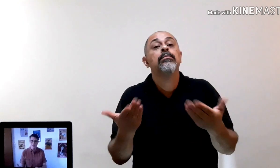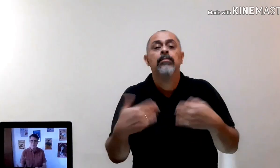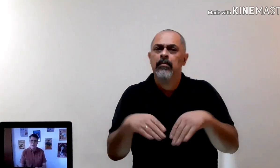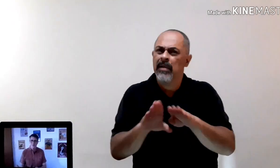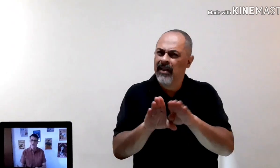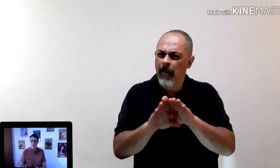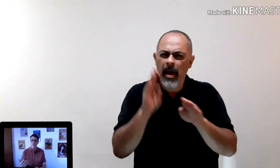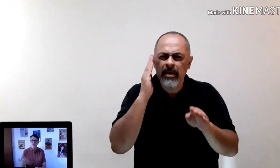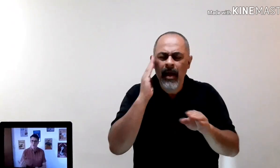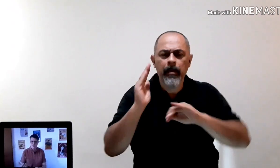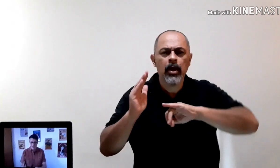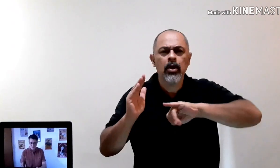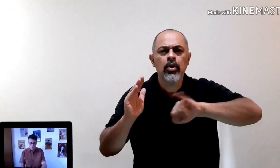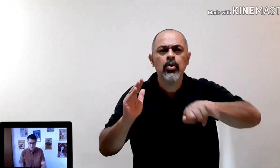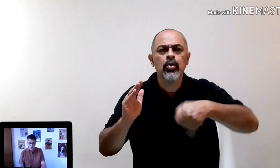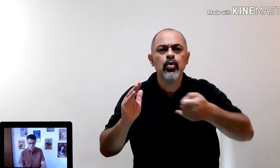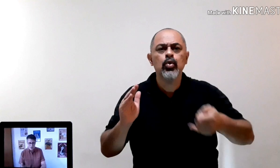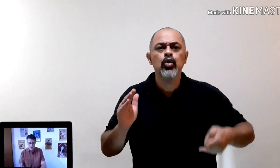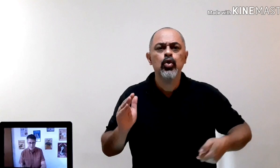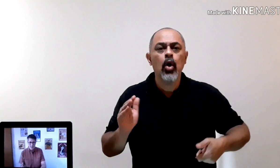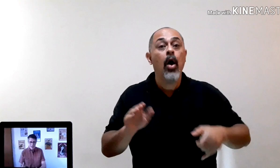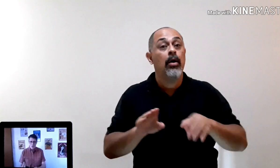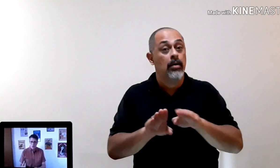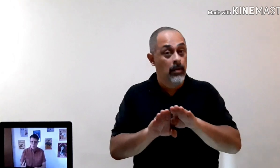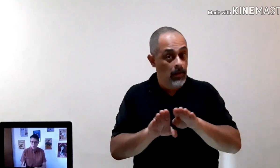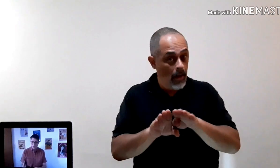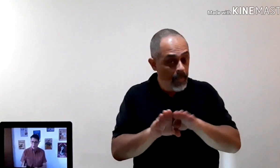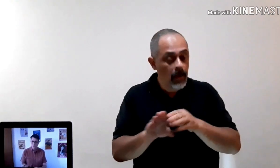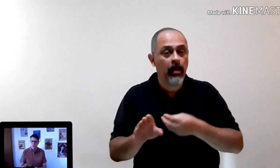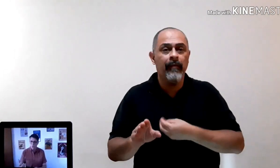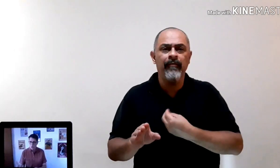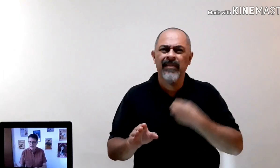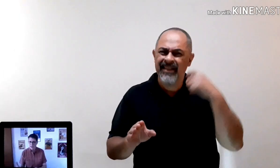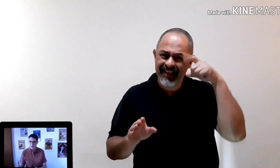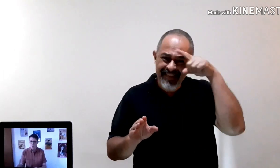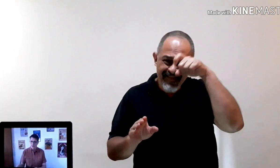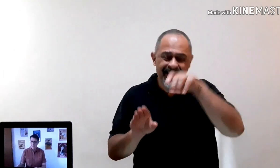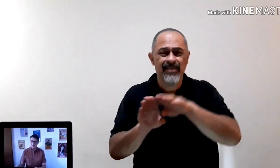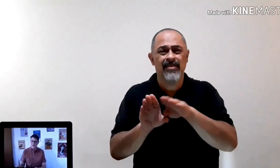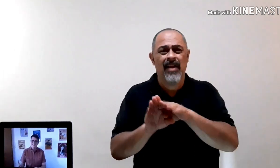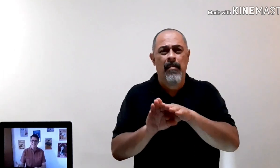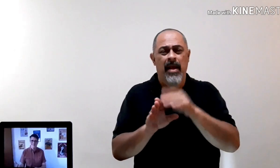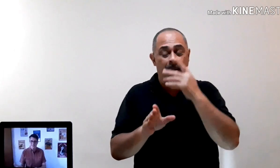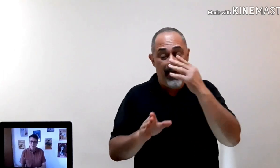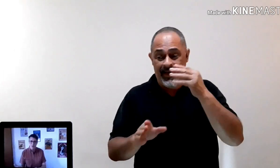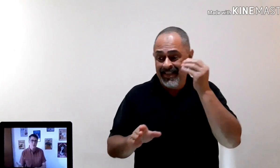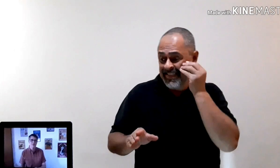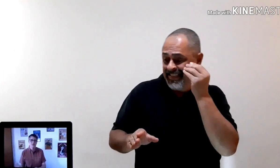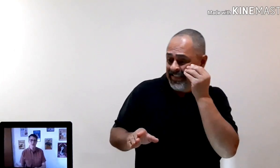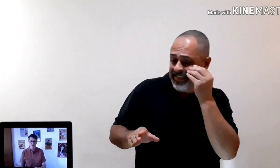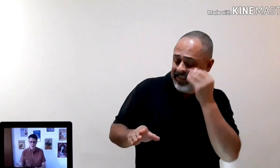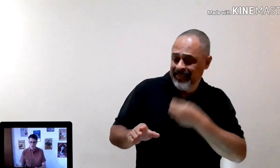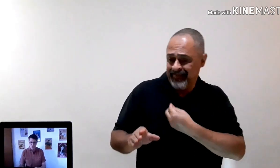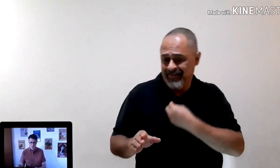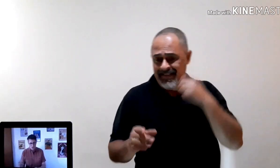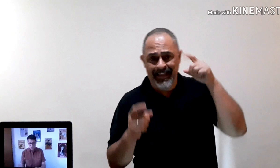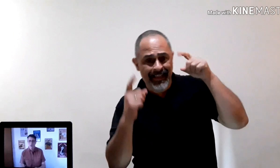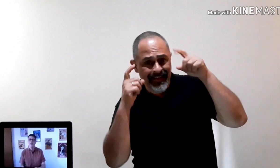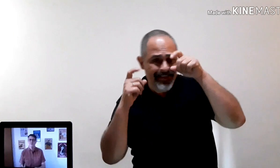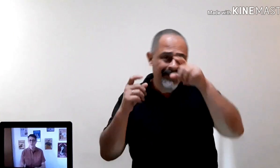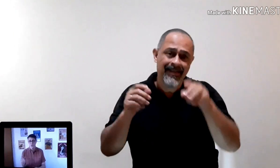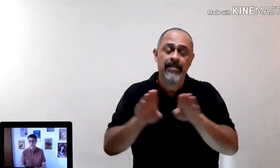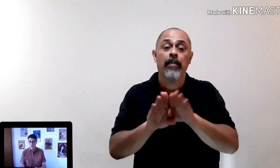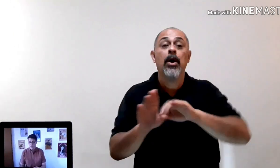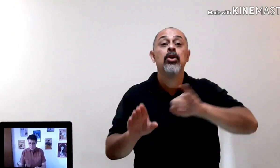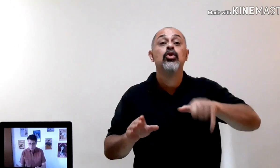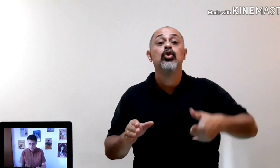foi Deus que permitiu, Deus que estava sob o controle, mas o autor ali, quem faz a ação na aprovação da vida de Jó, quem